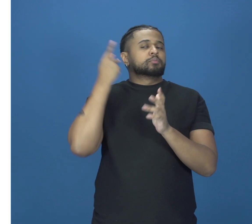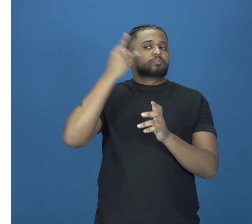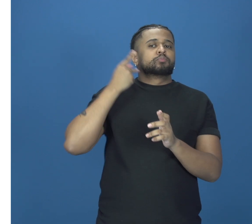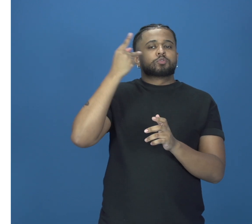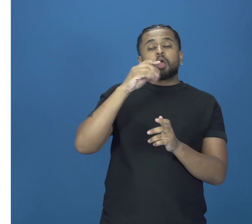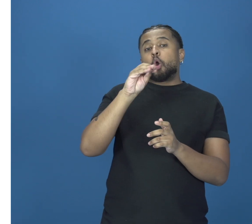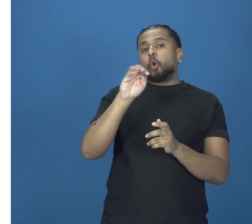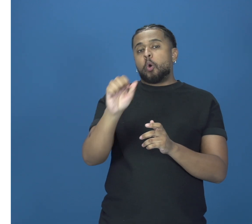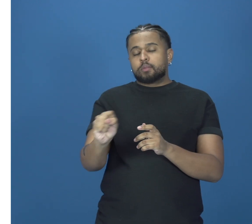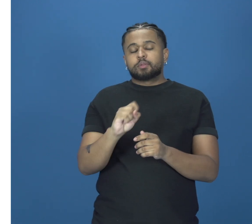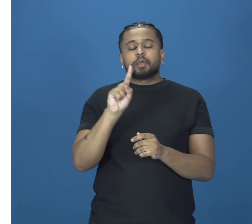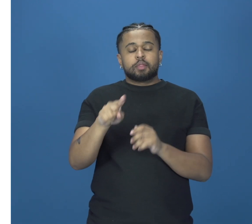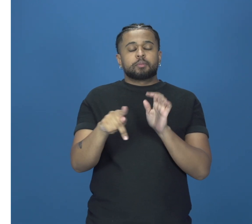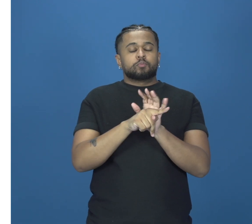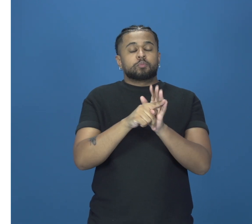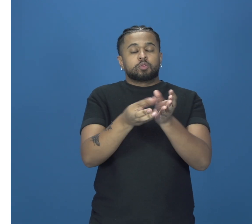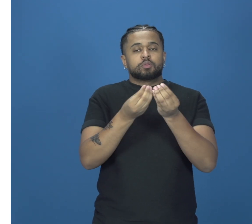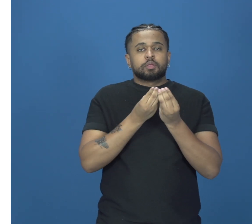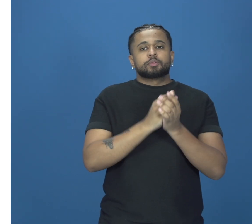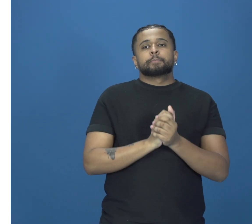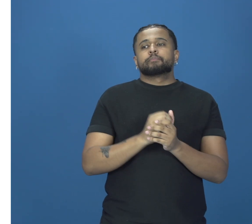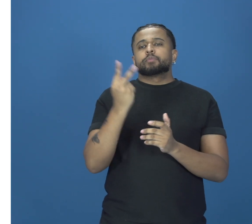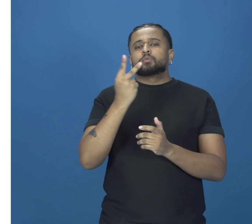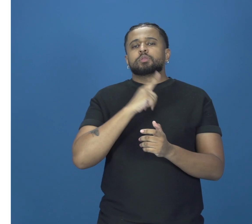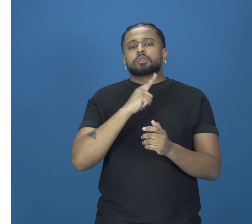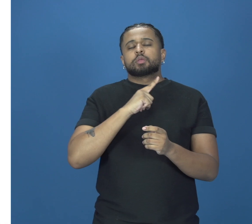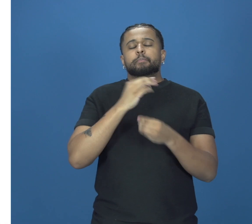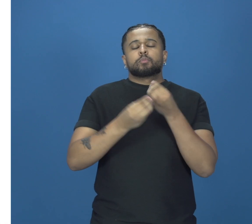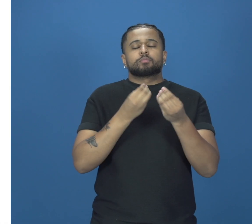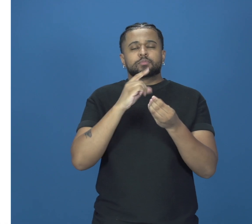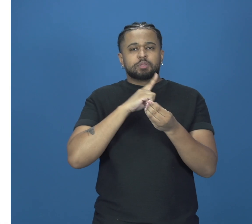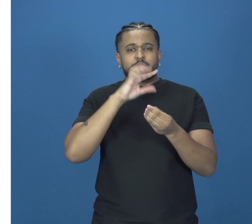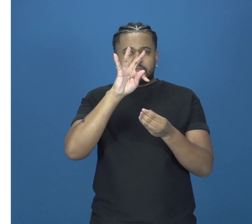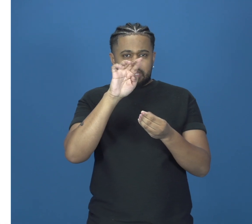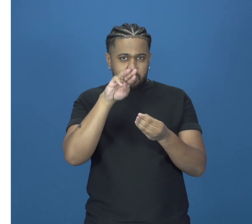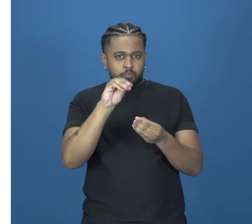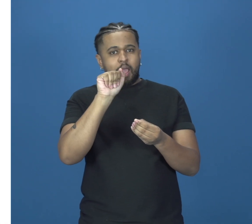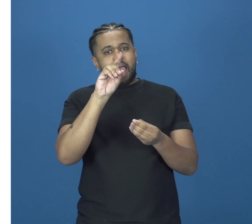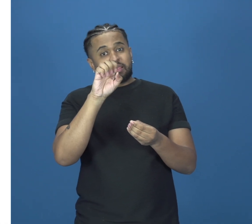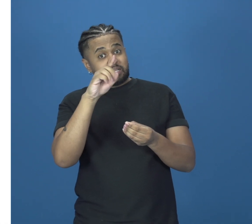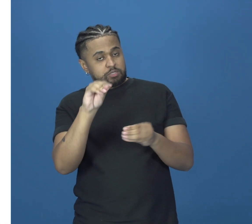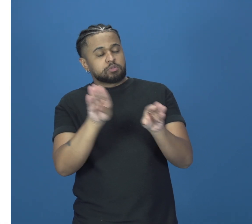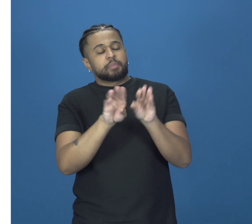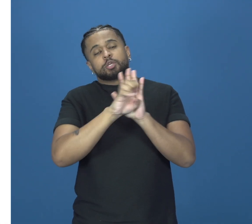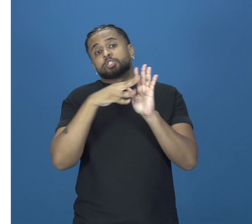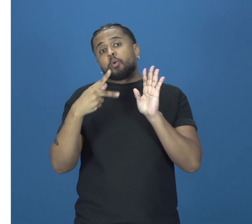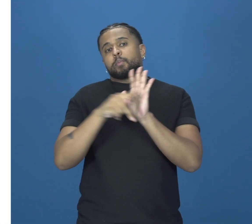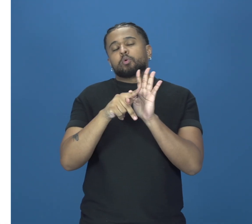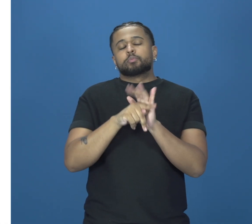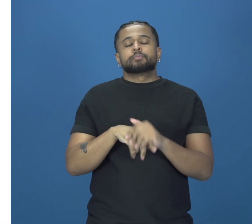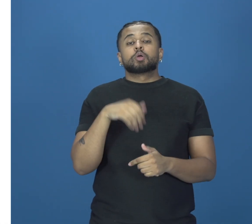de ações afirmativas por elas adotadas, segundo as condições previstas no seu termo de adesão e em seus editais